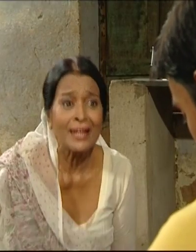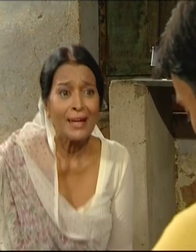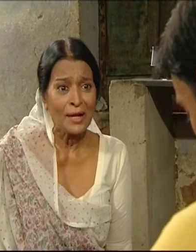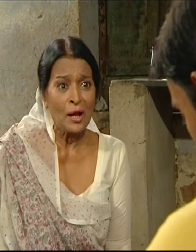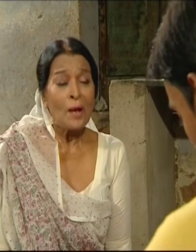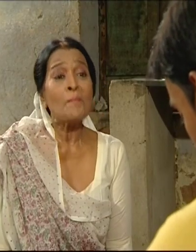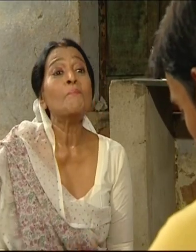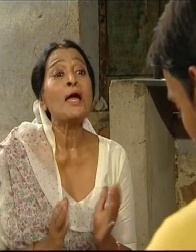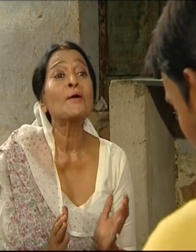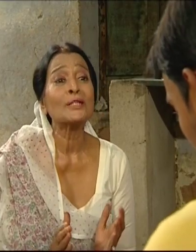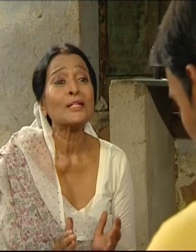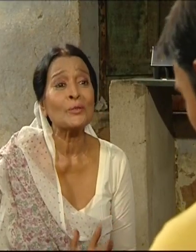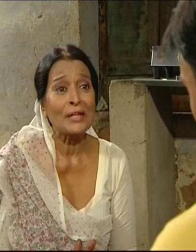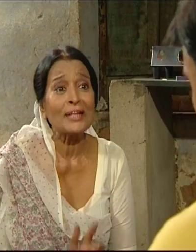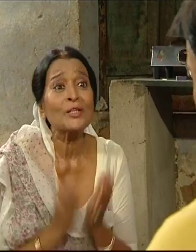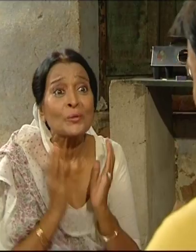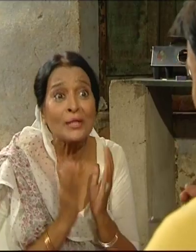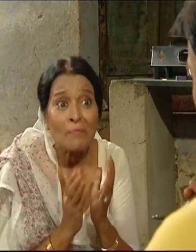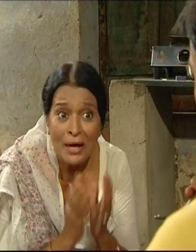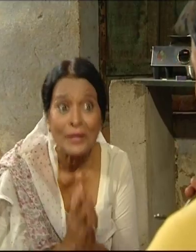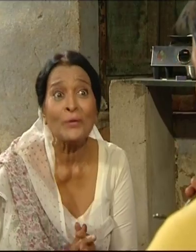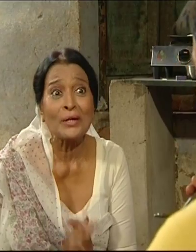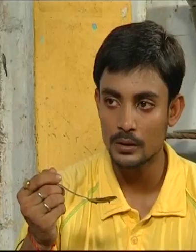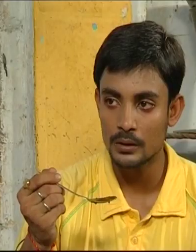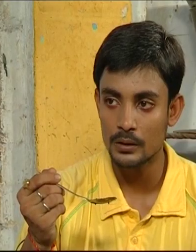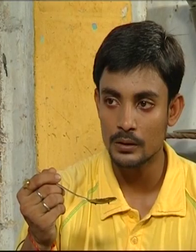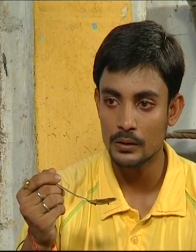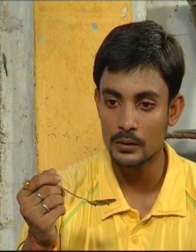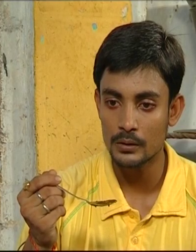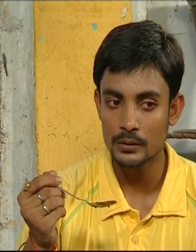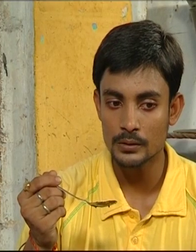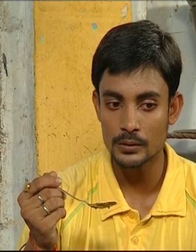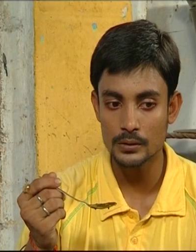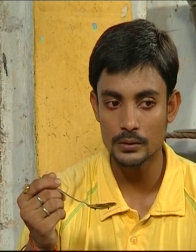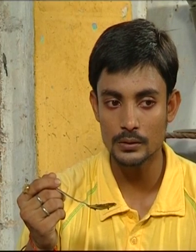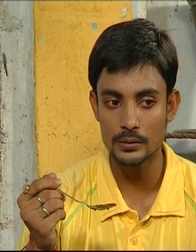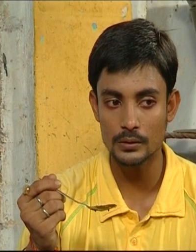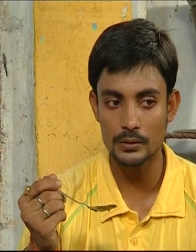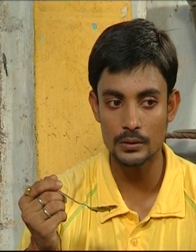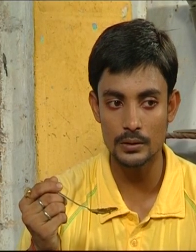सही, मैं उसे सोने की चूड़ियां पहनाऊंगी, सोने की। हाँ,